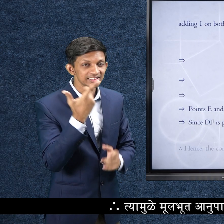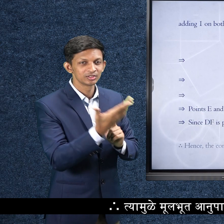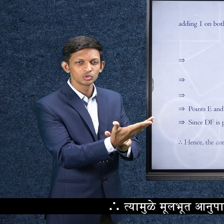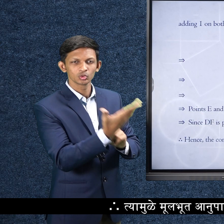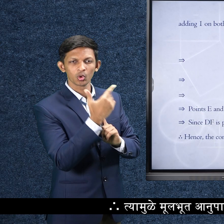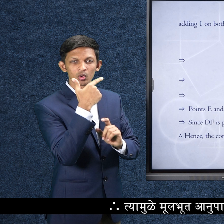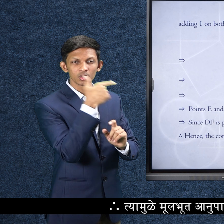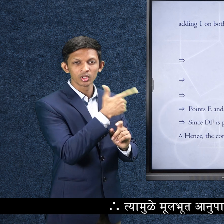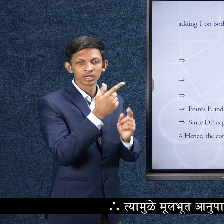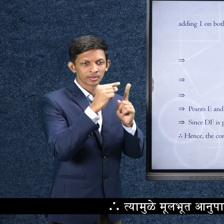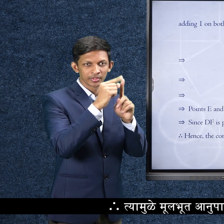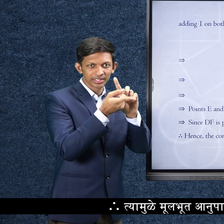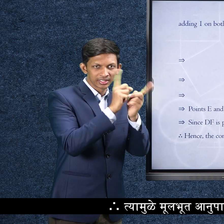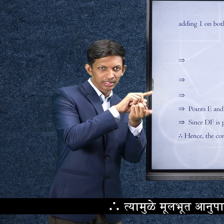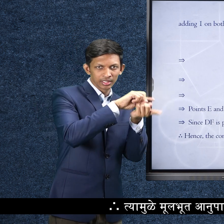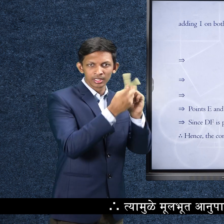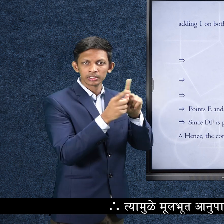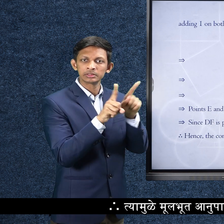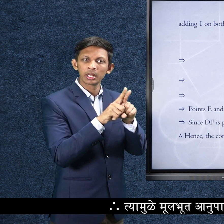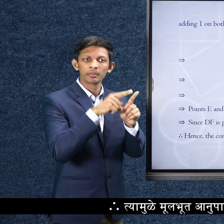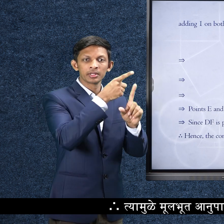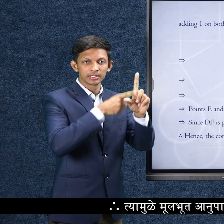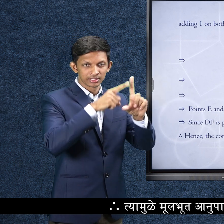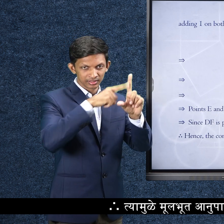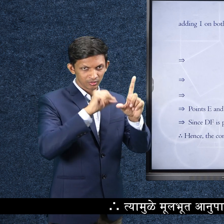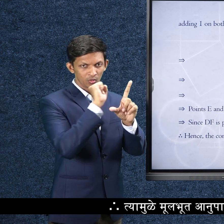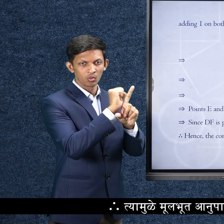Therefore, त्यामुळे मूलभूत अनुपातिक प्रमेयाचा विपर्यास सिद्ध होतो.